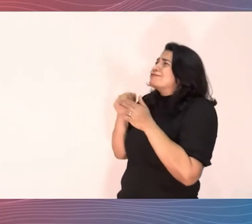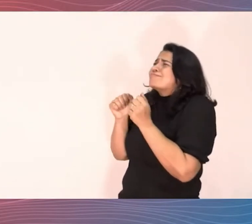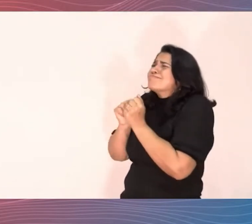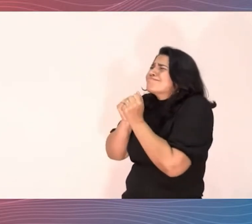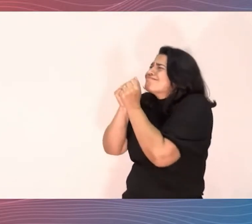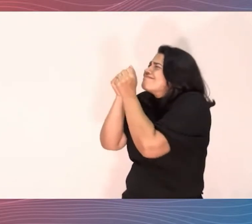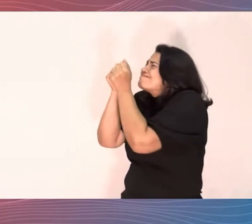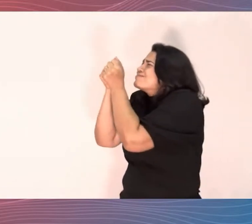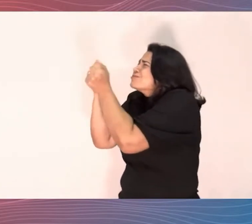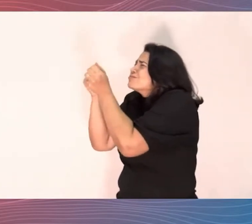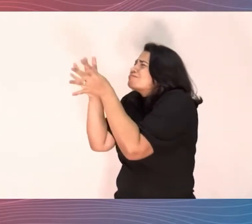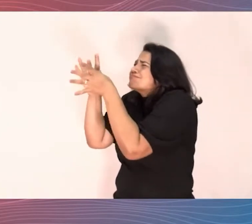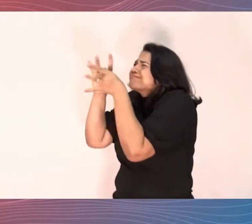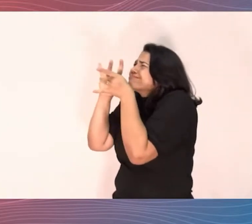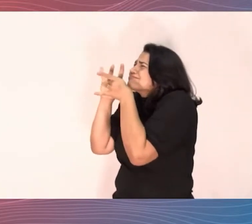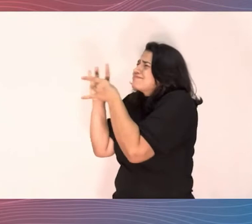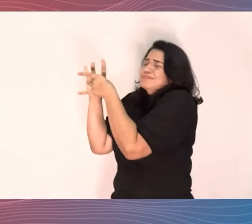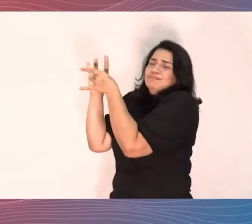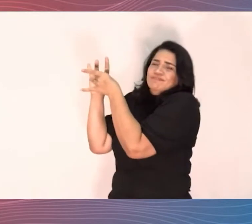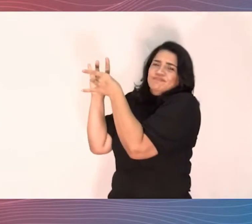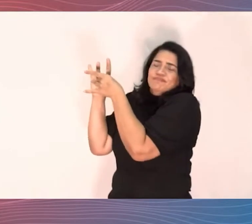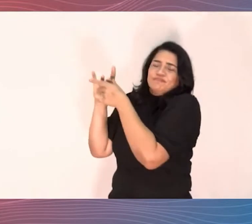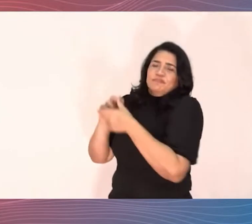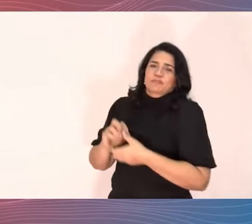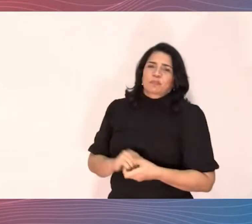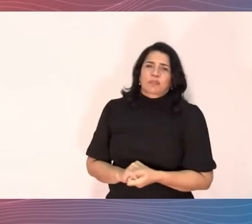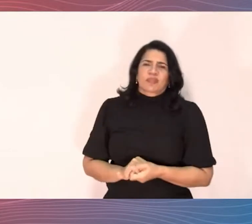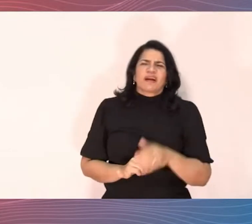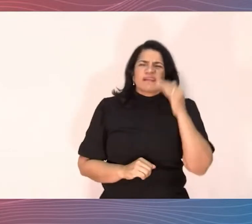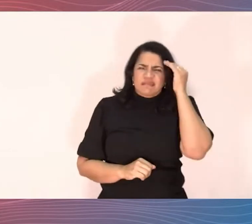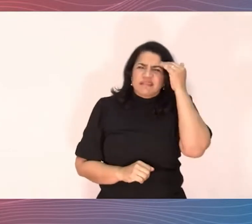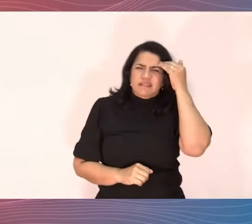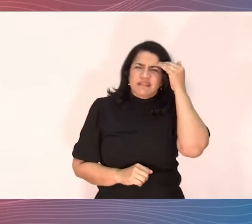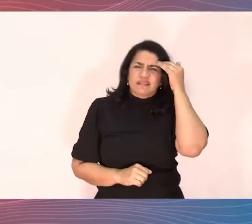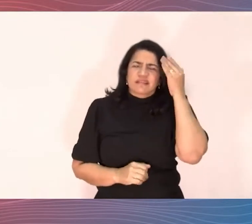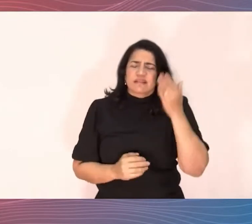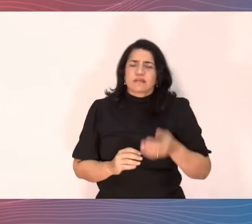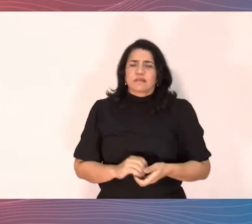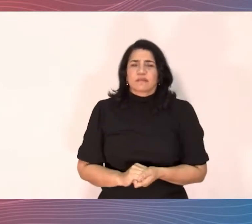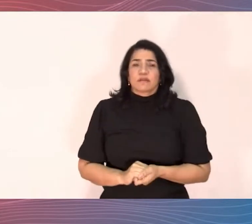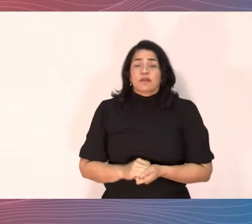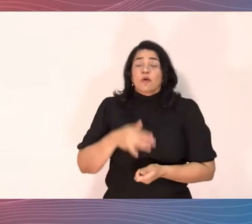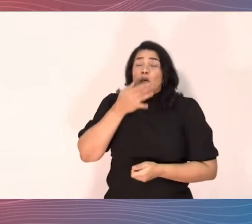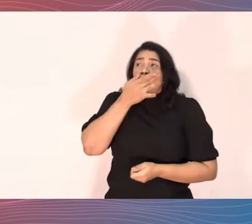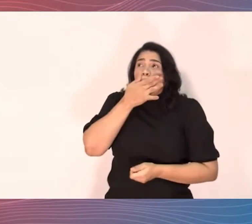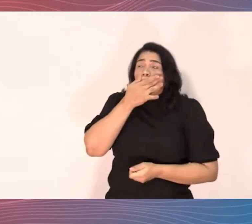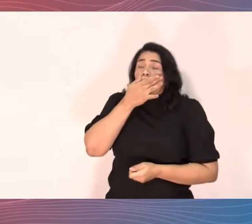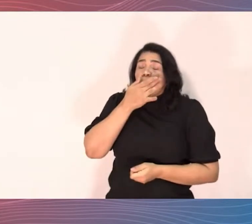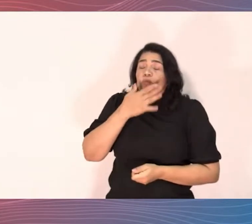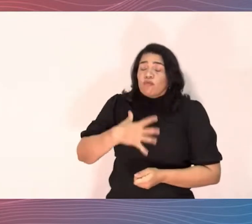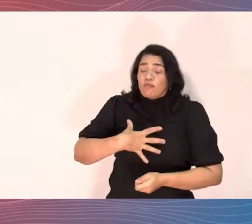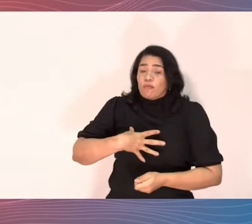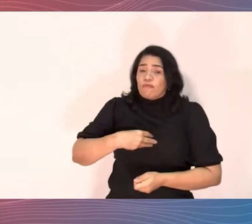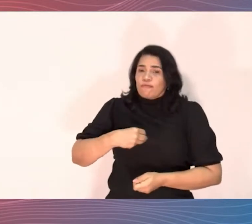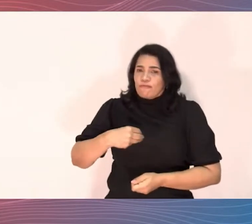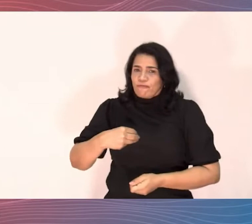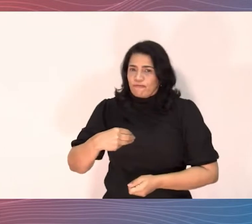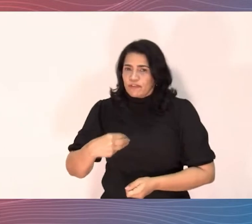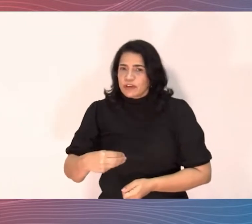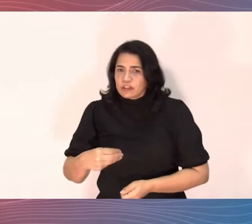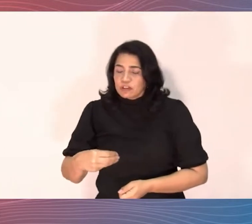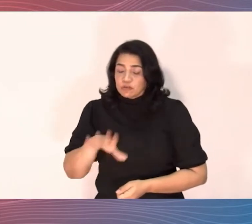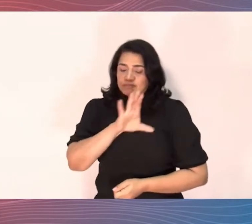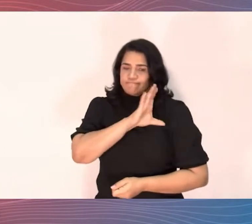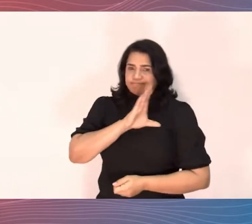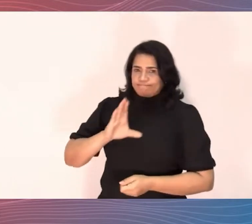Não sei se vocês entenderam. O Pai, o Filho, Cristo, pedia ao Pai que ele